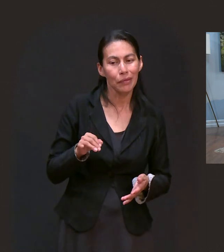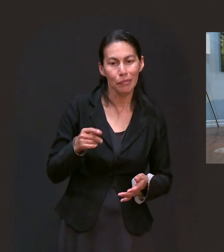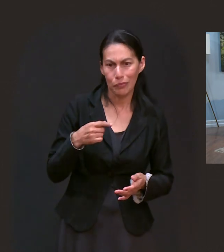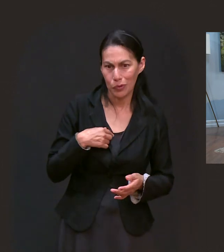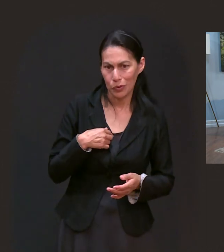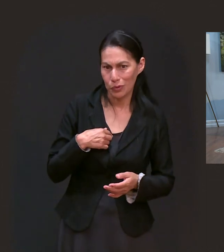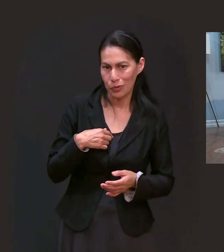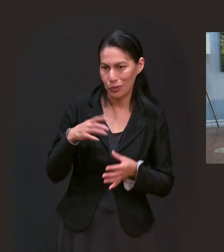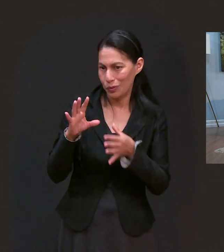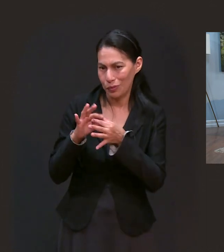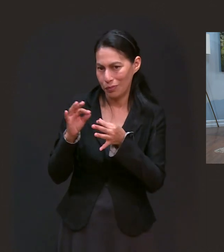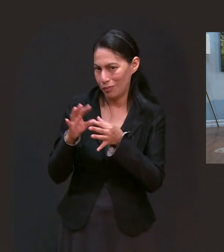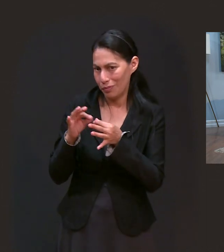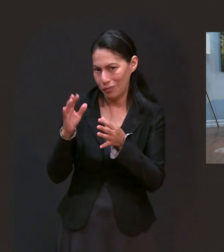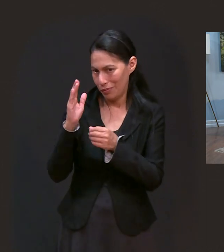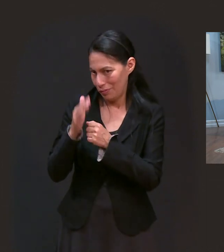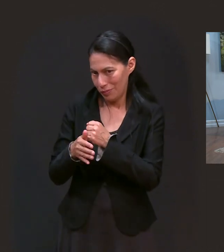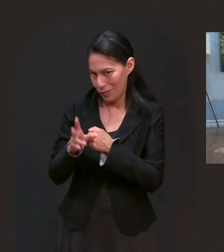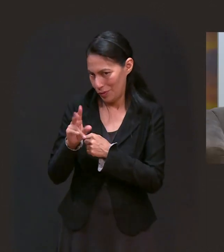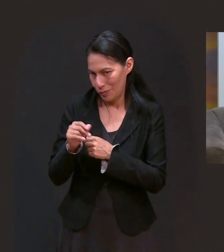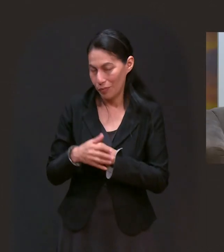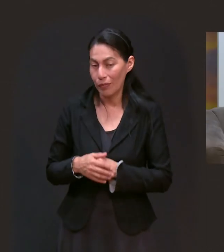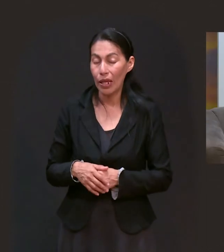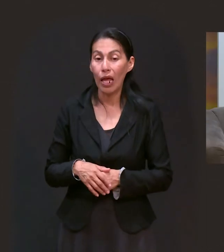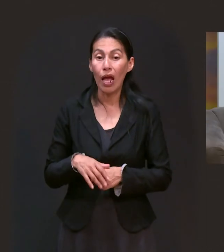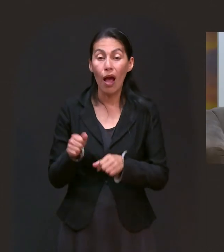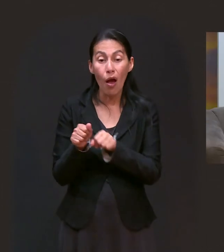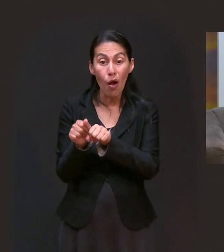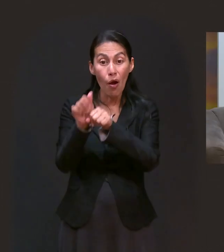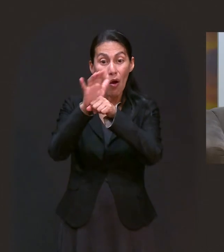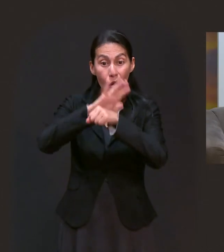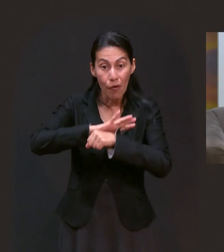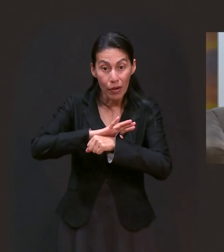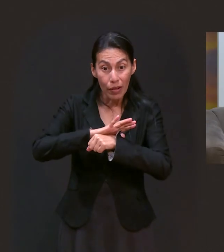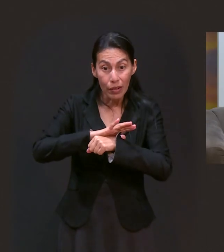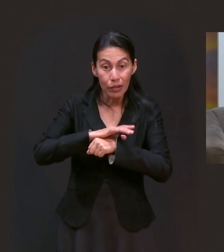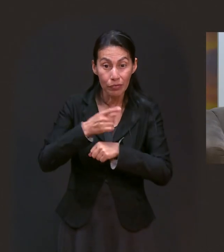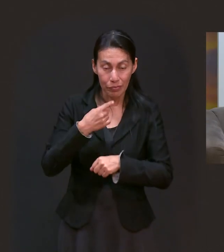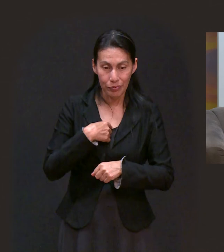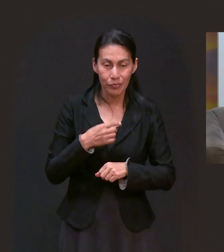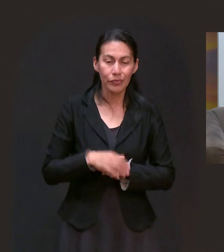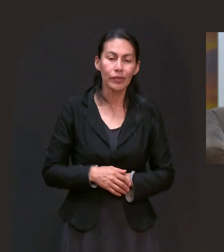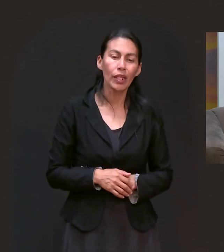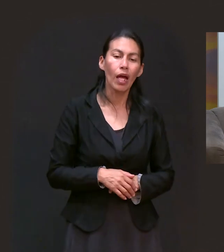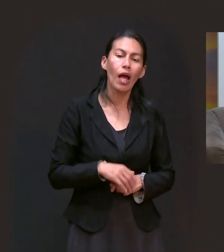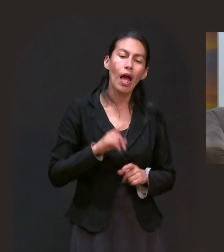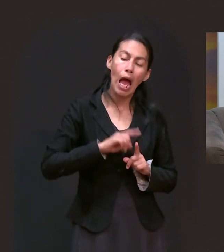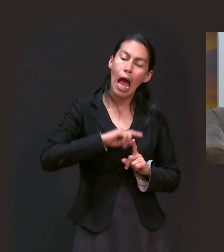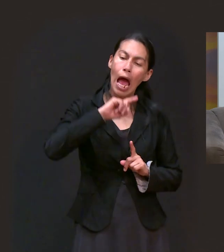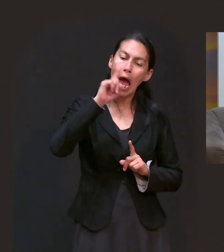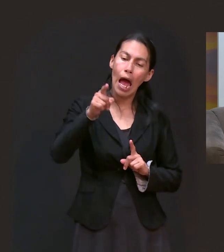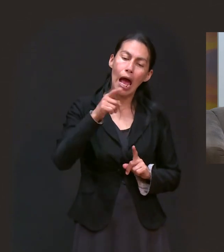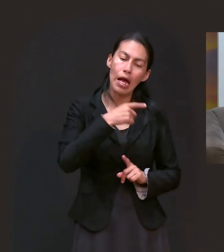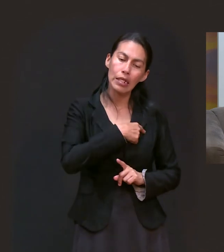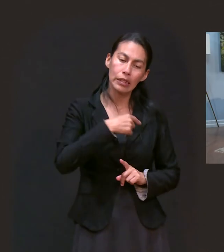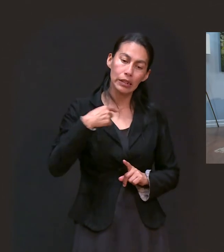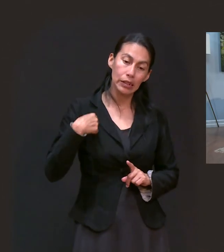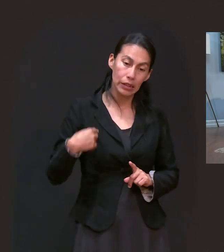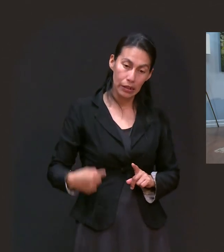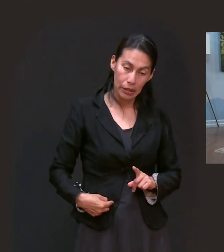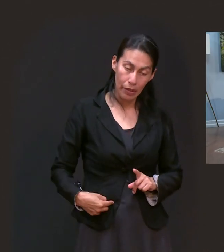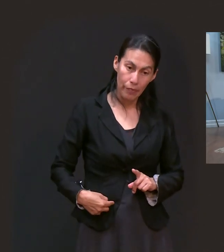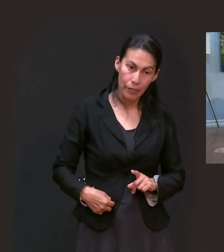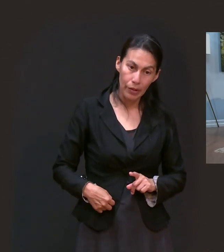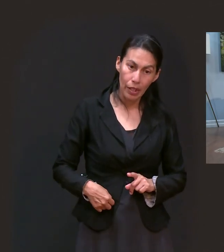no le terminé con está más bien se olvide la pandemia y dios nos salvó a salvo a mí porque yo iba a ir a china ya tenía el pasaje